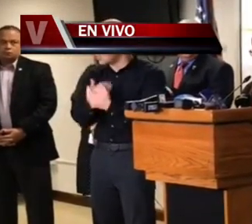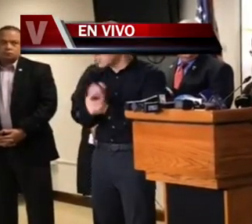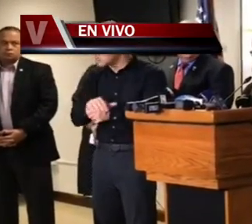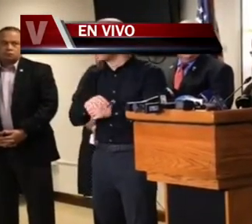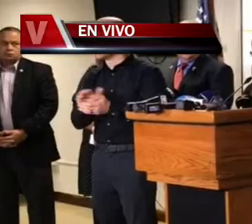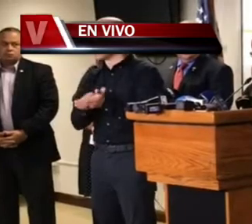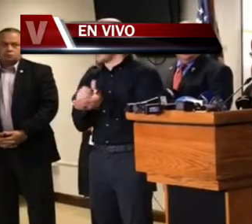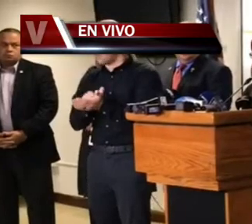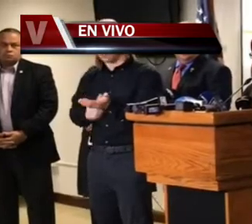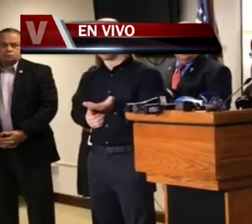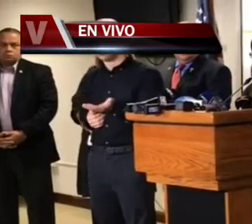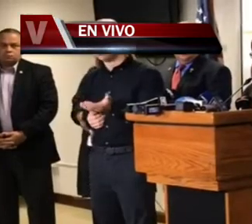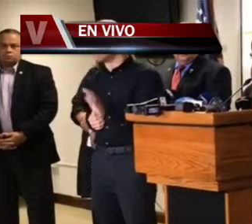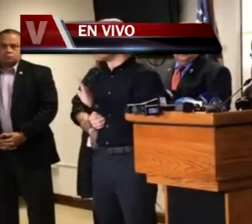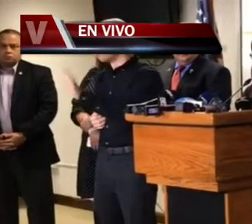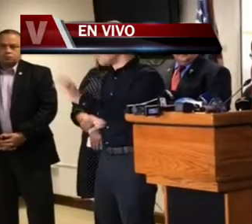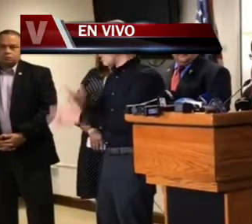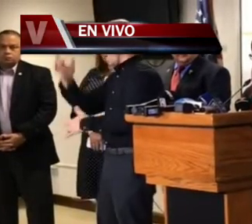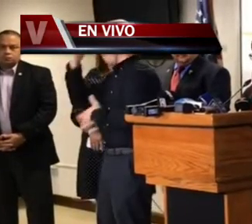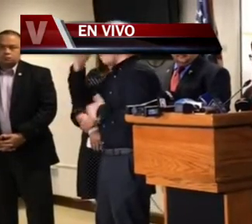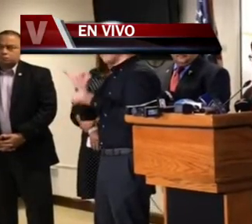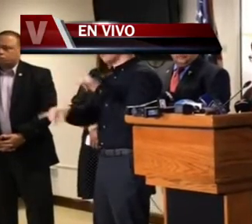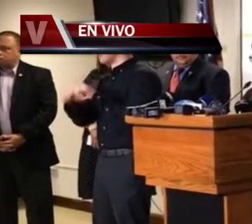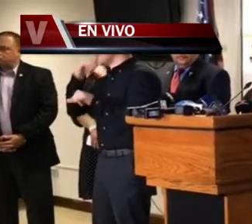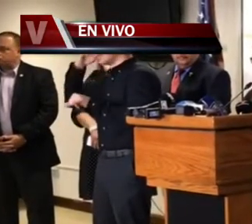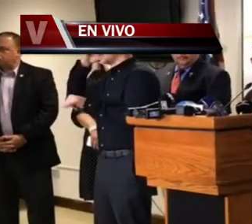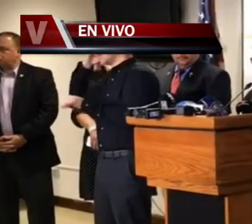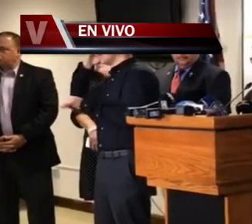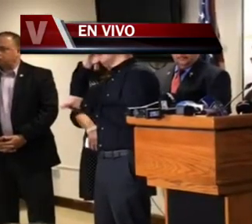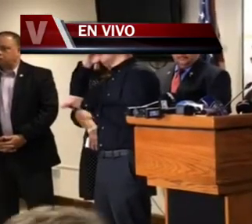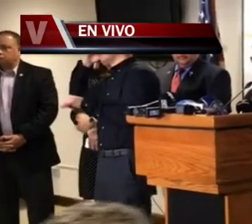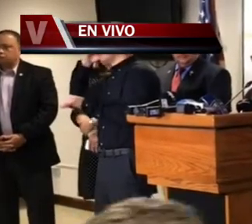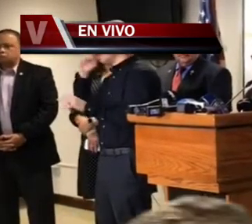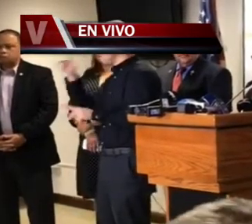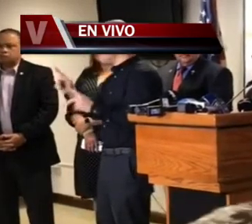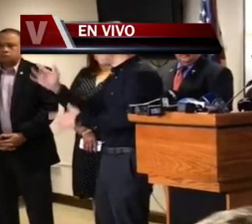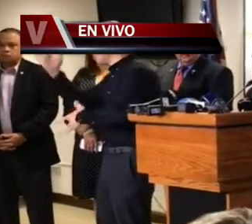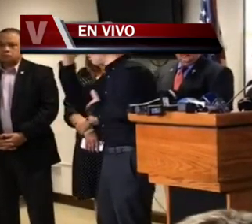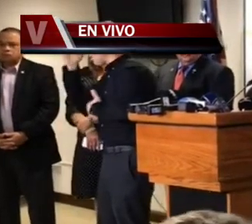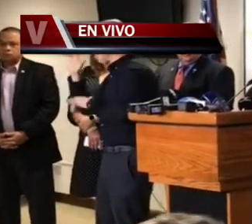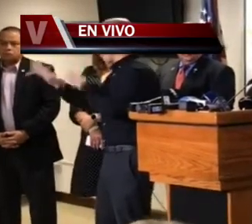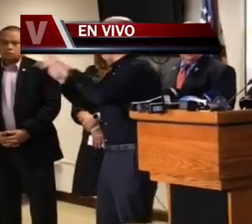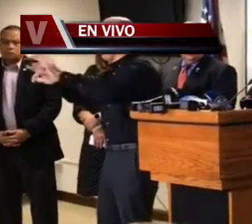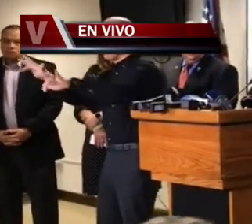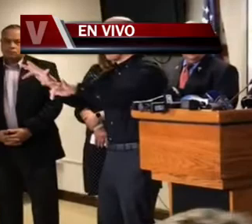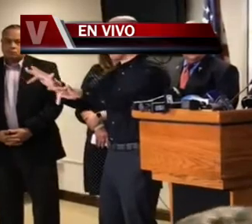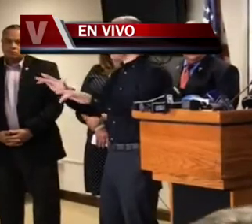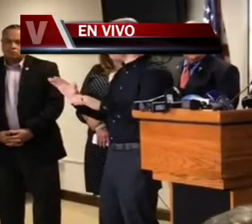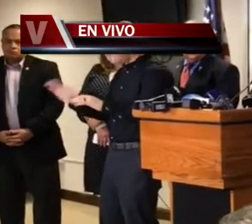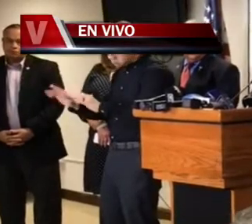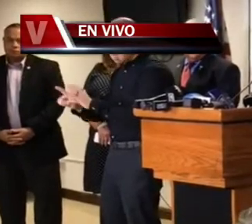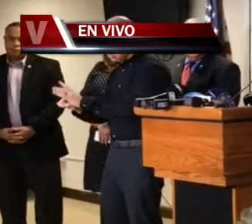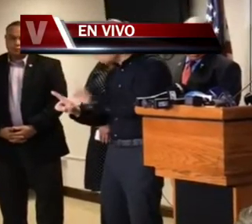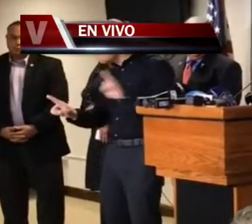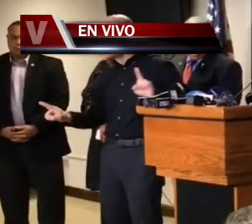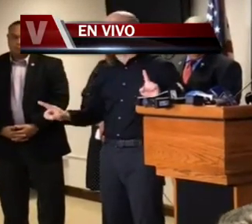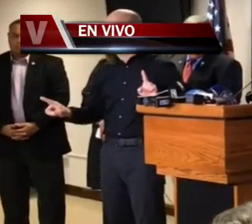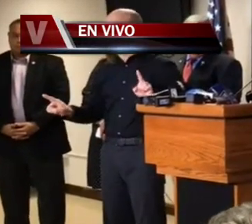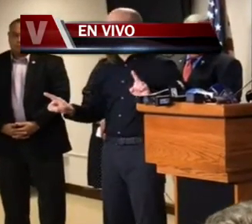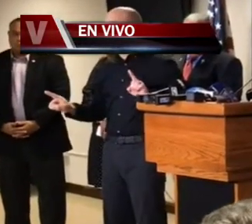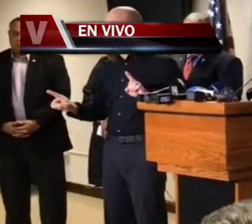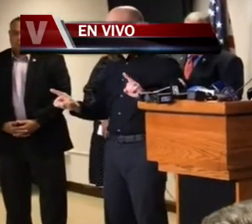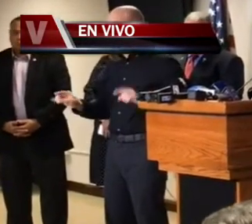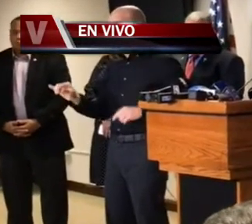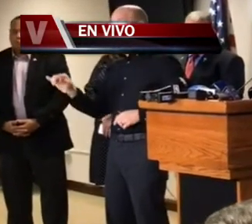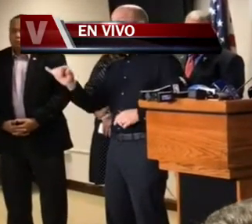importante consultar con su médico, evitar estar en contacto con personas enfermas y también reforzar las medidas de desinfección en